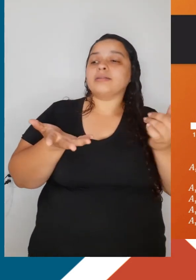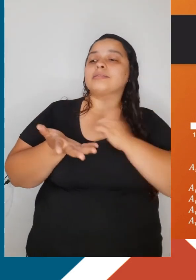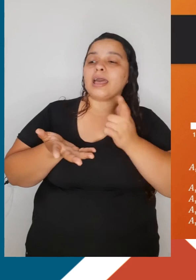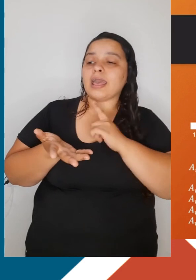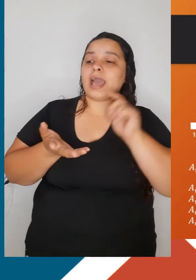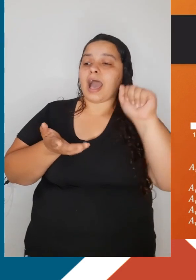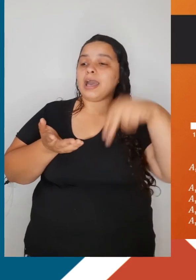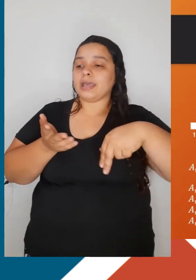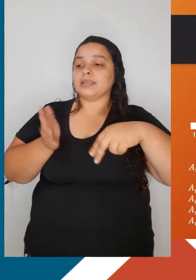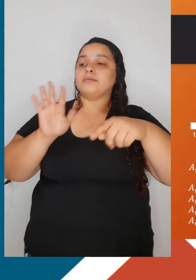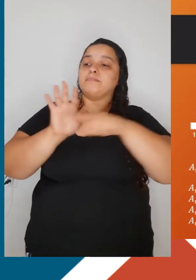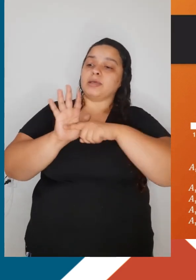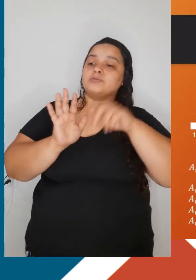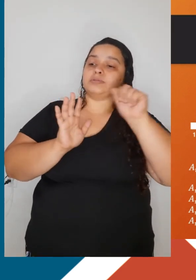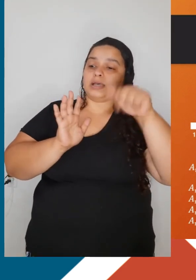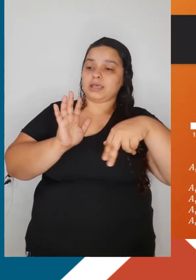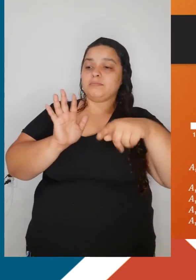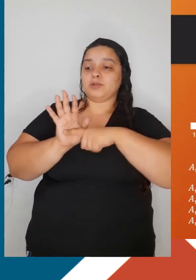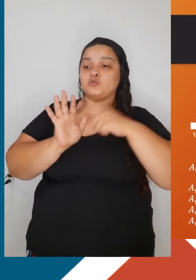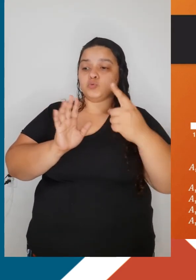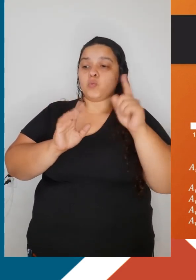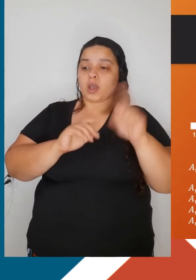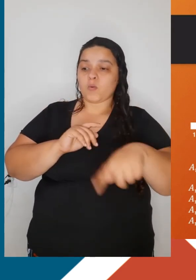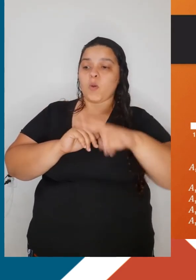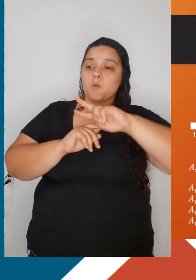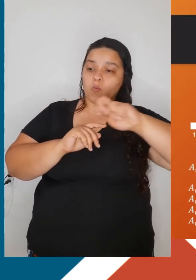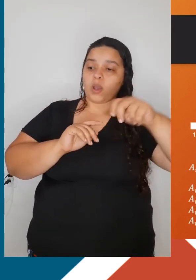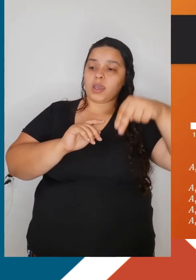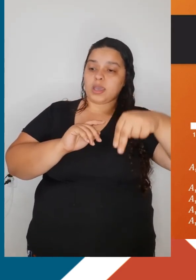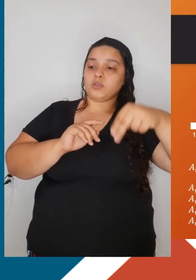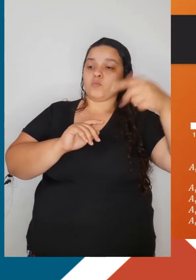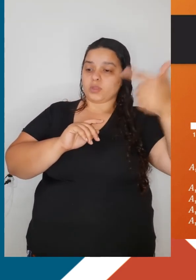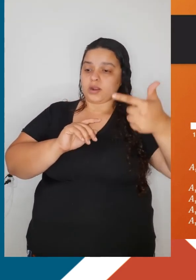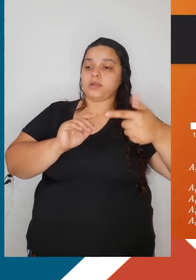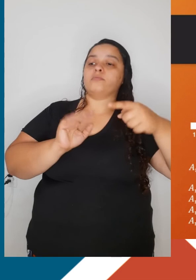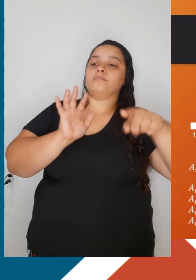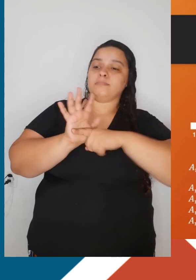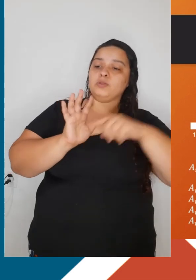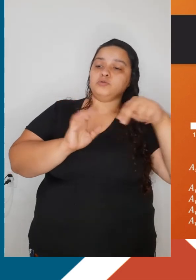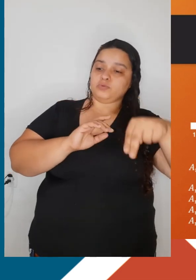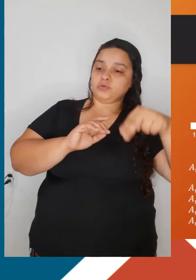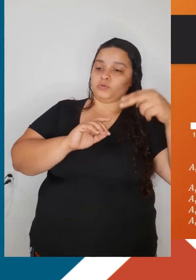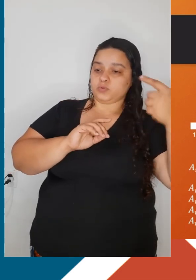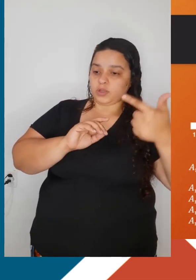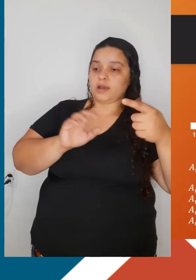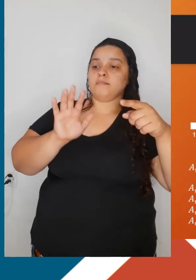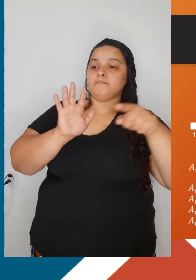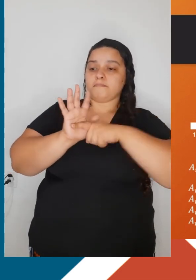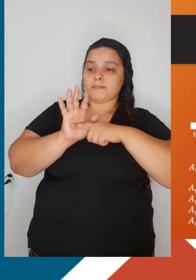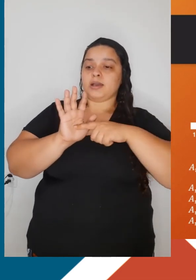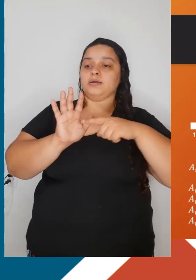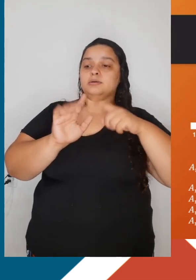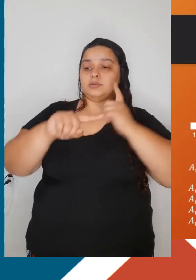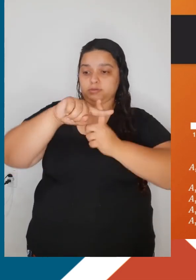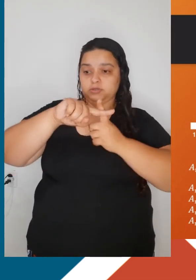teremos que a n menos 1 é igual a n ao quadrado menos n ao quadrado mais 2n menos